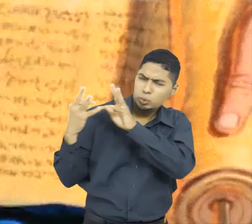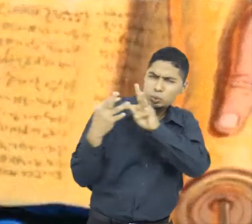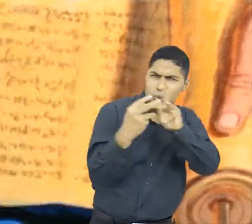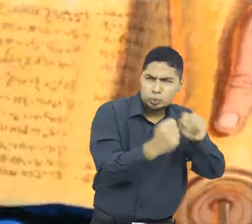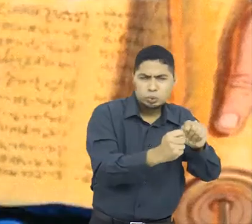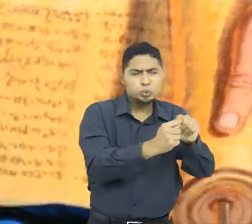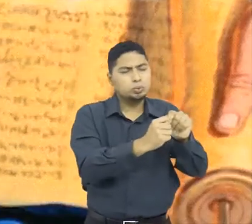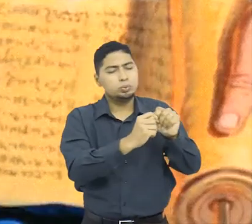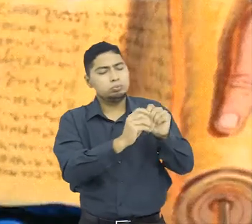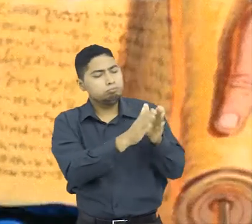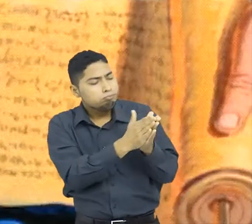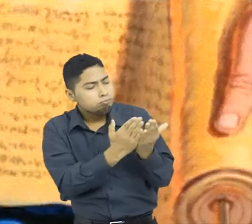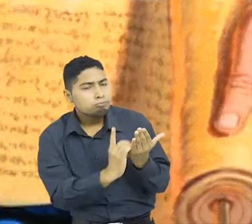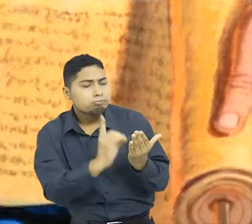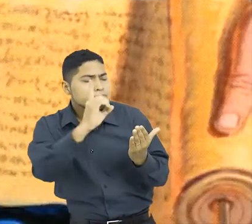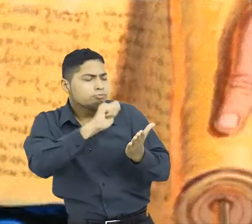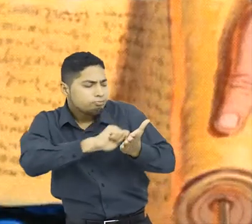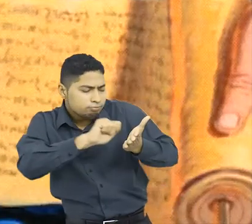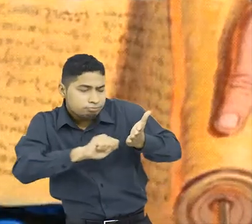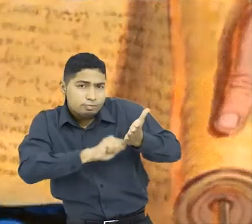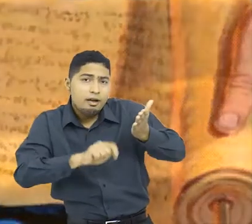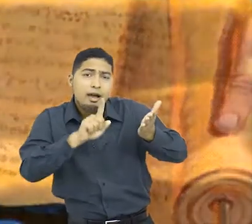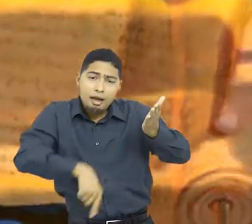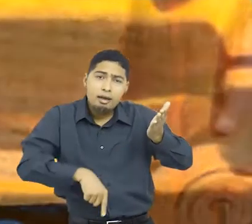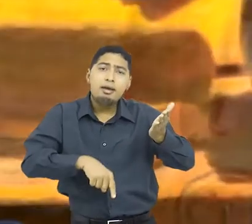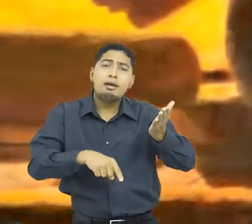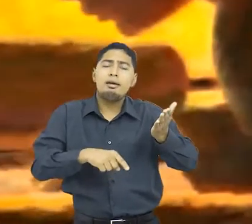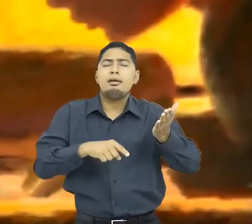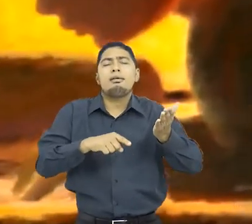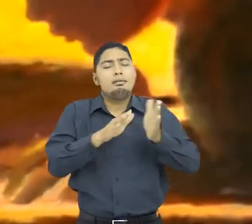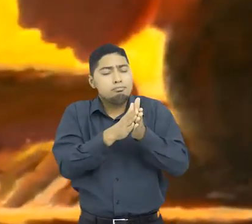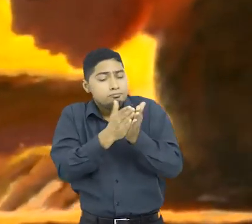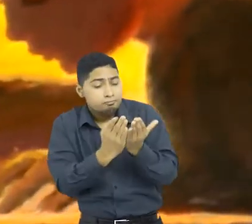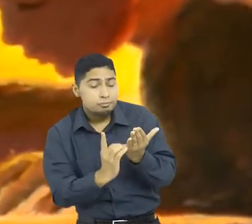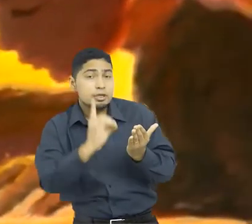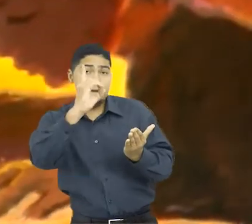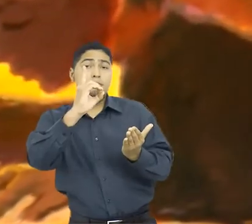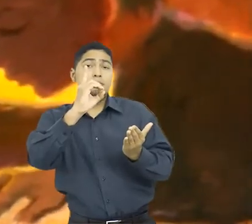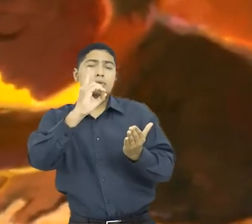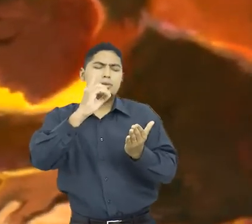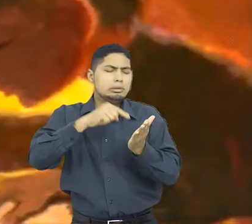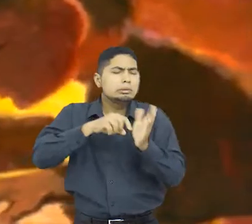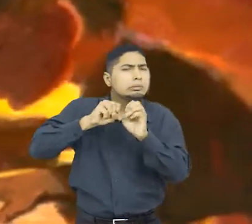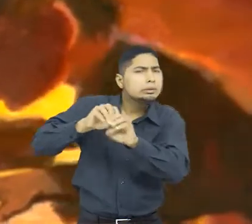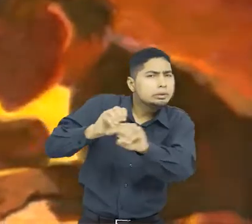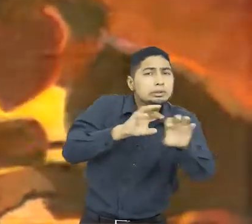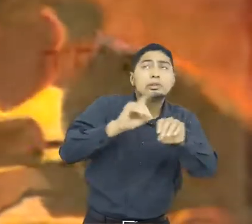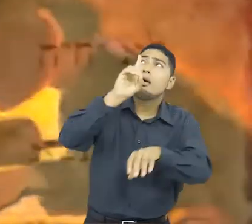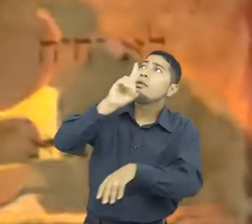as Escrituras. Esses registros são conhecidos hoje como a Bíblia, e nos falam sobre Deus e do quanto Ele